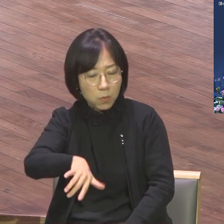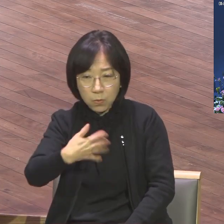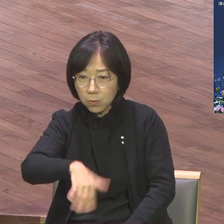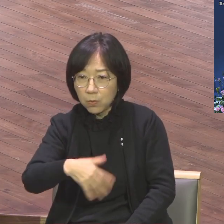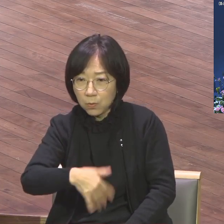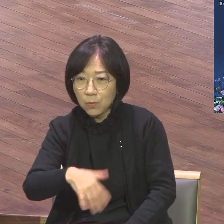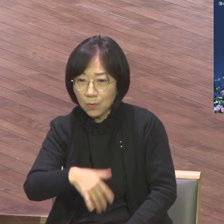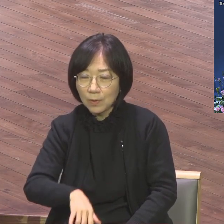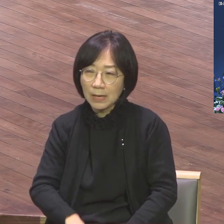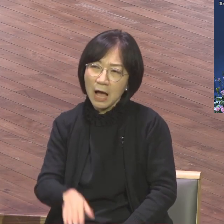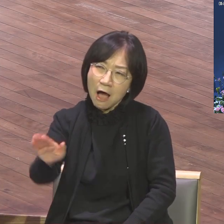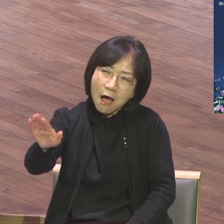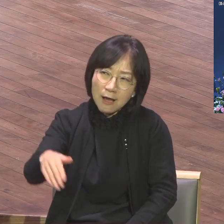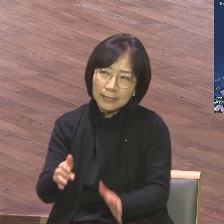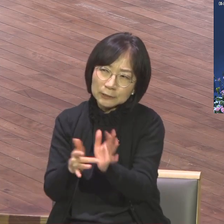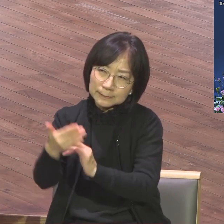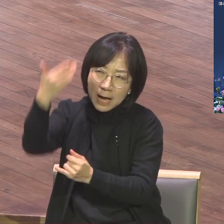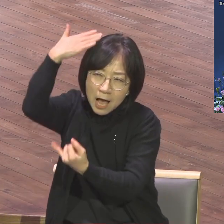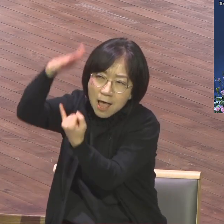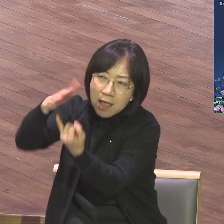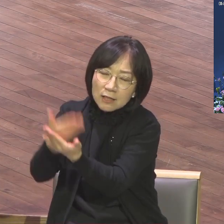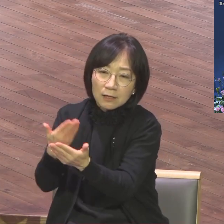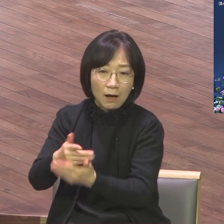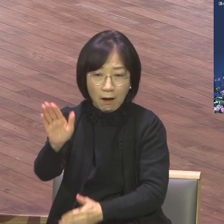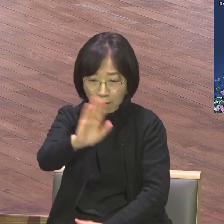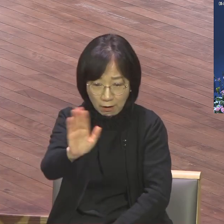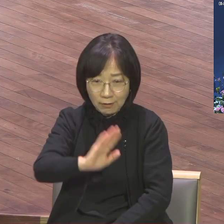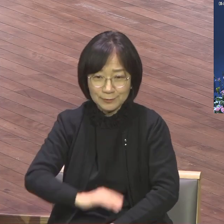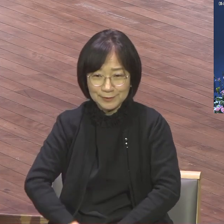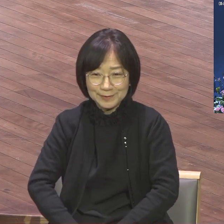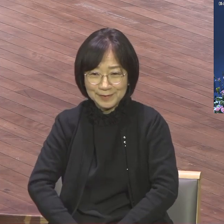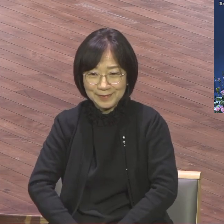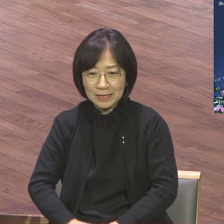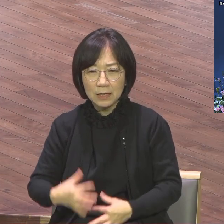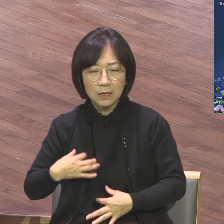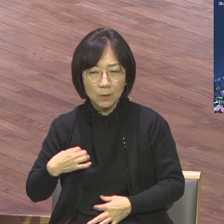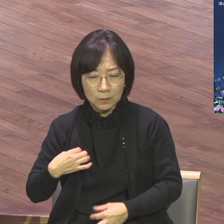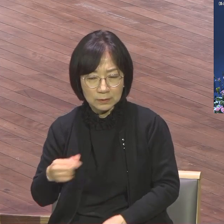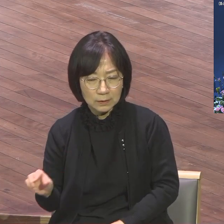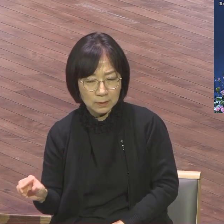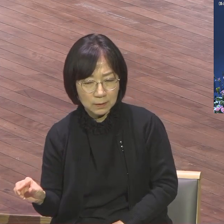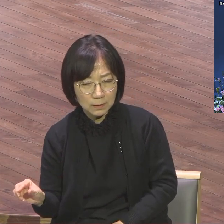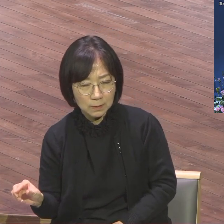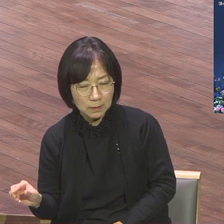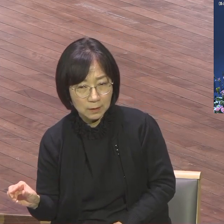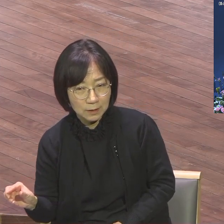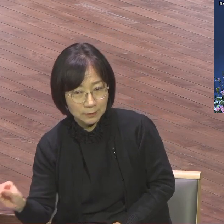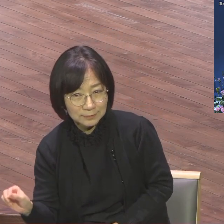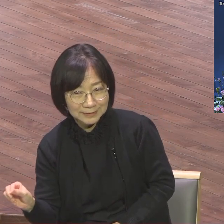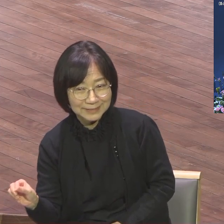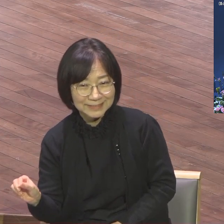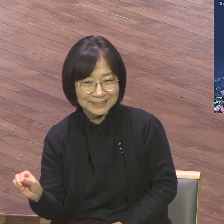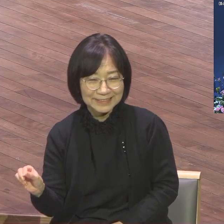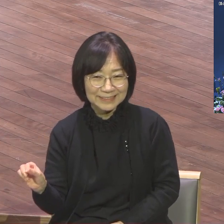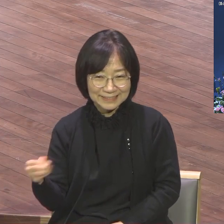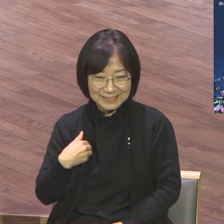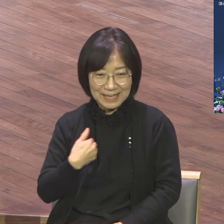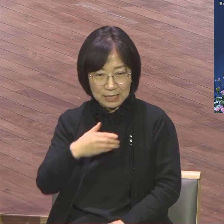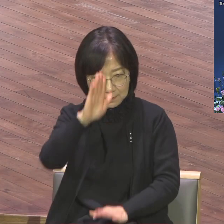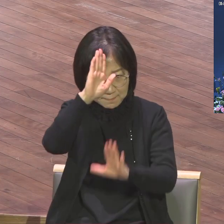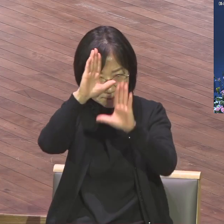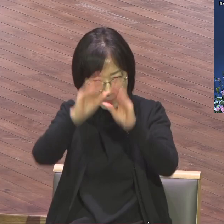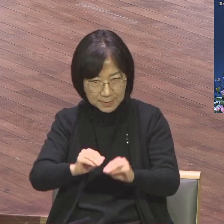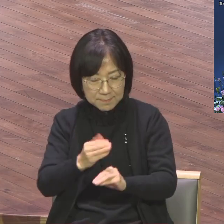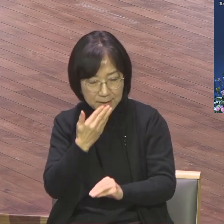뭐 안수해 달라는 것도 중요하지만 그보다 더 믿음적인 옷자락이에요. 옷자락. 옷자락을 만져도 구원 내가